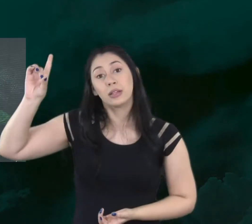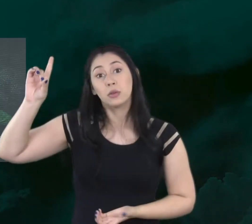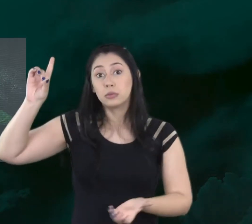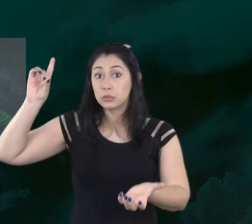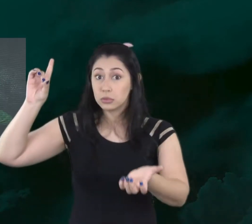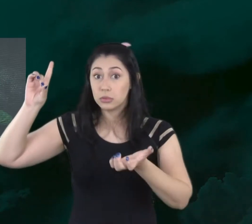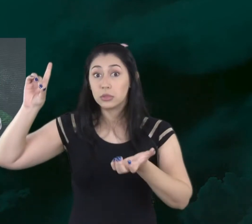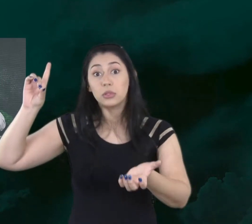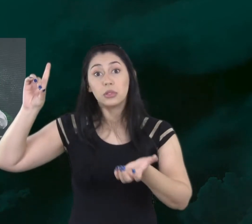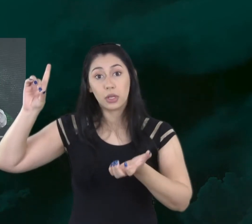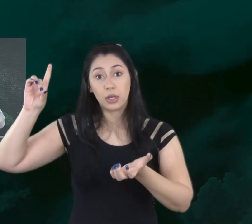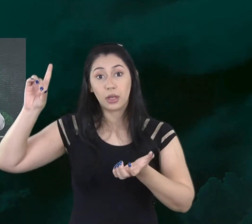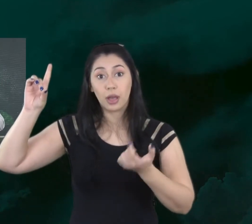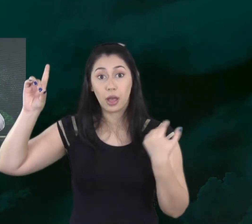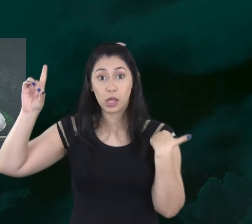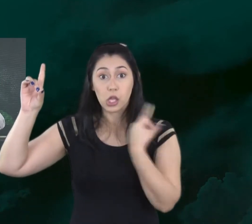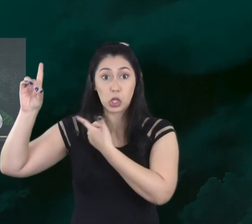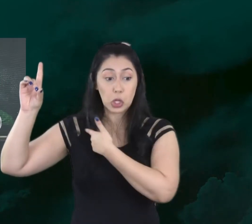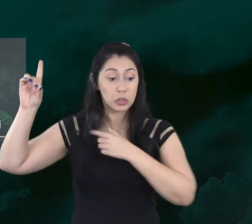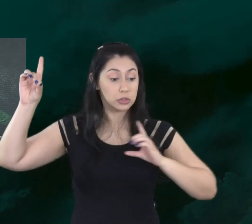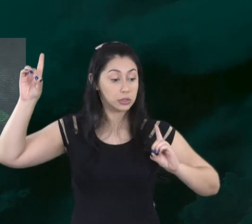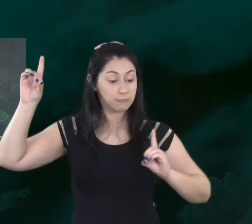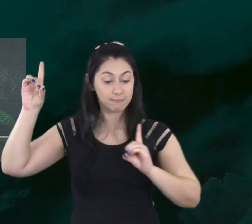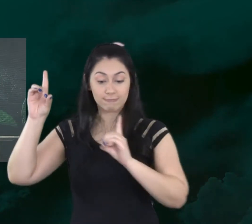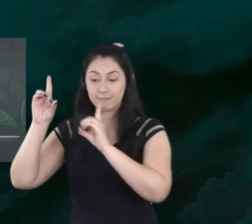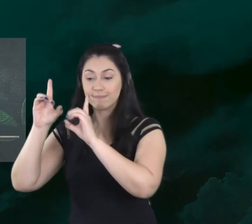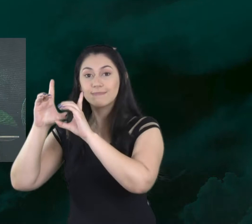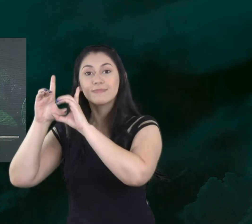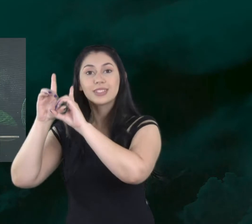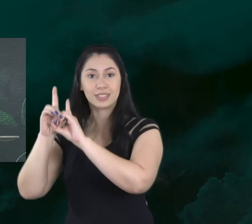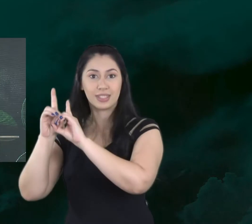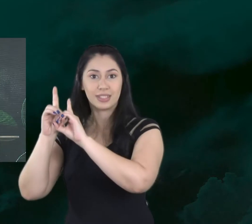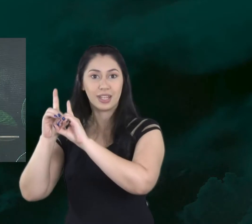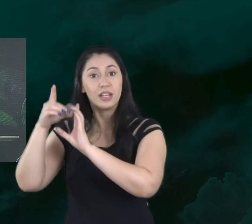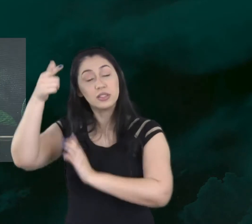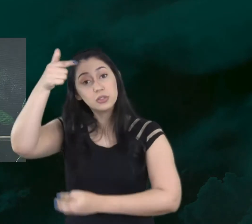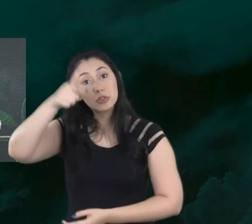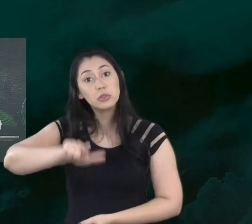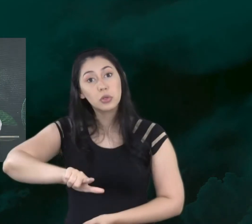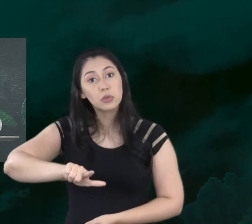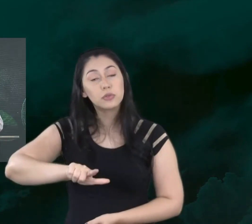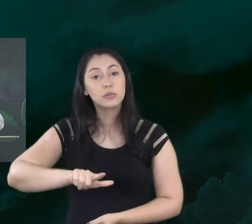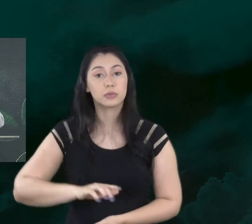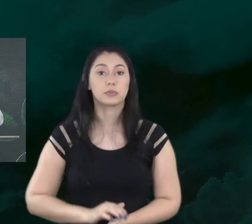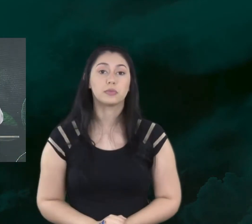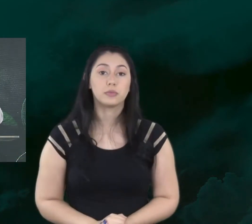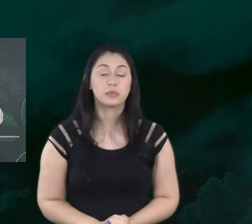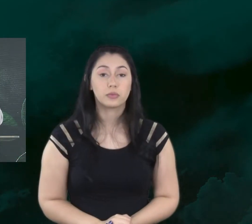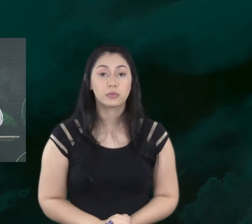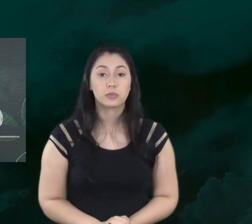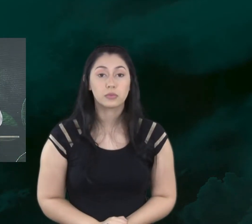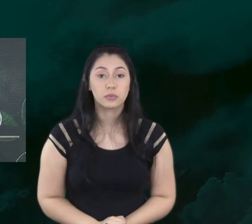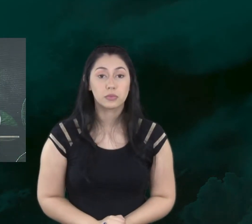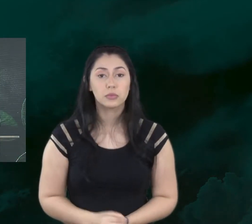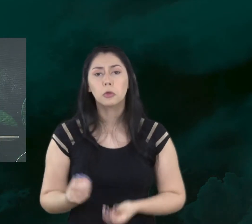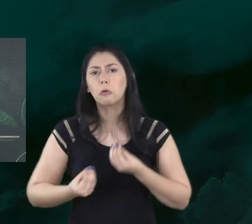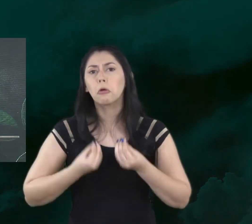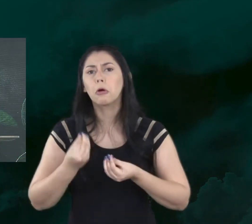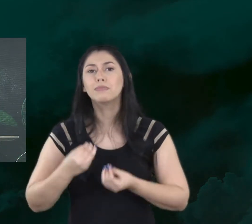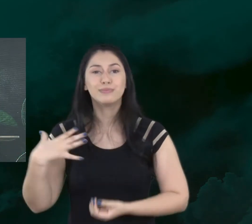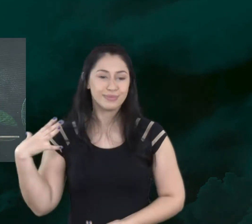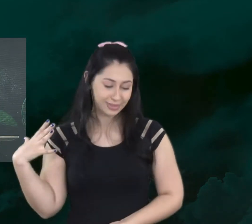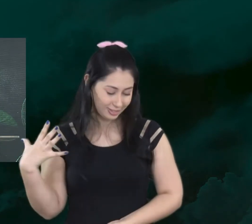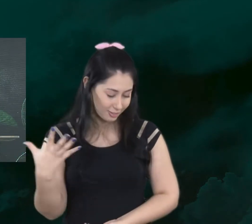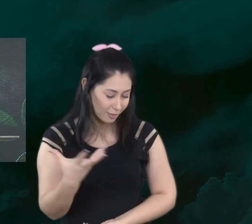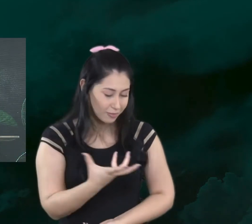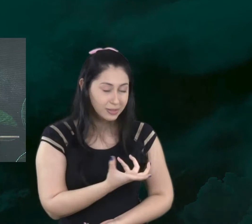quer nos reconectar novamente com Deus, através, né, da nossa